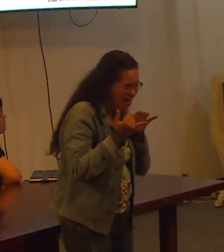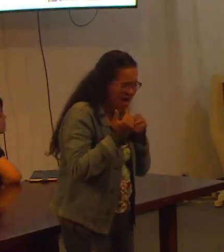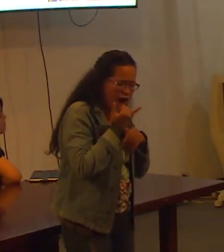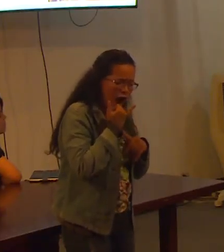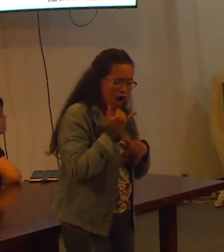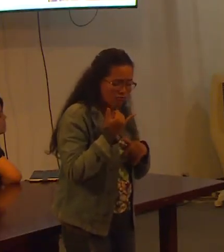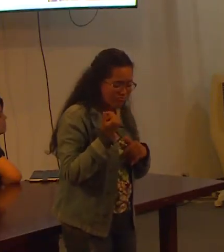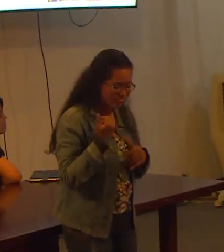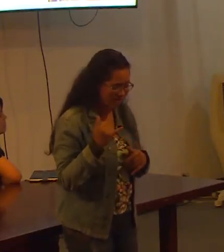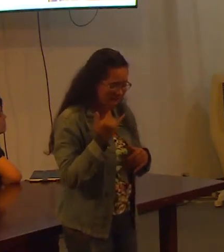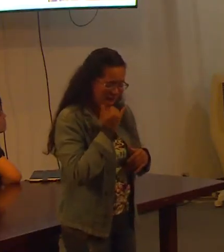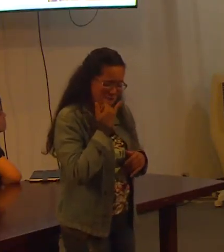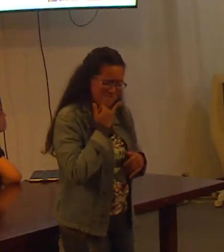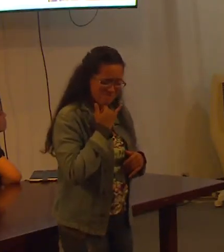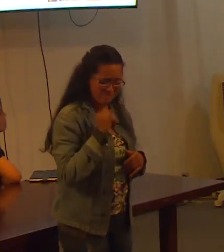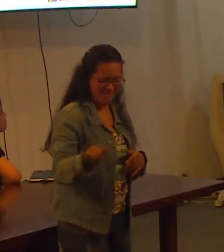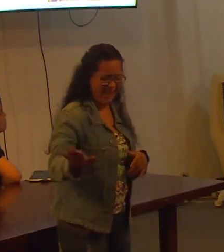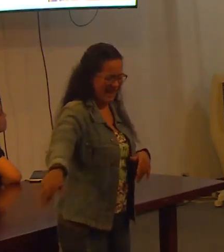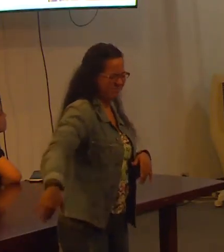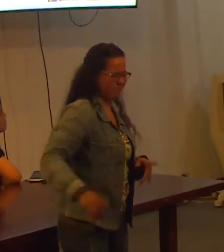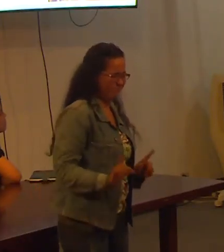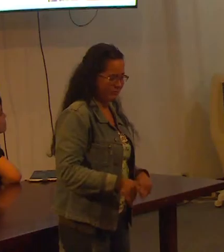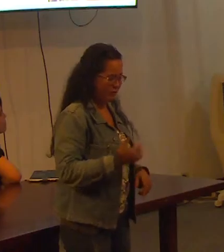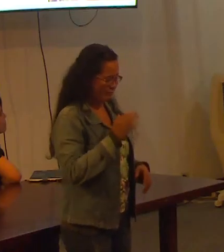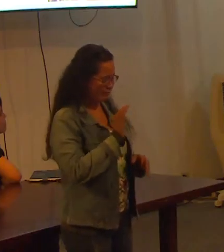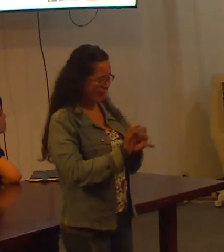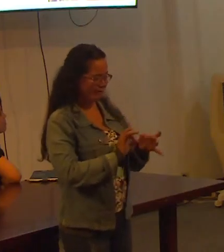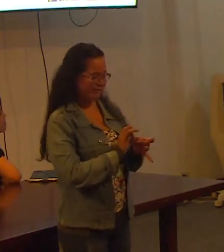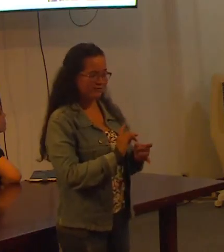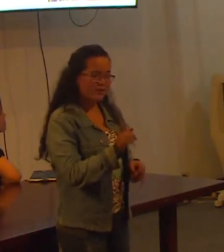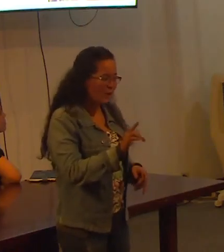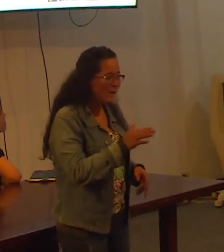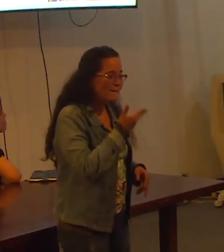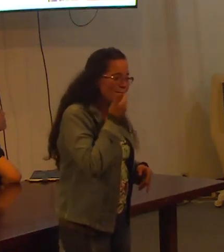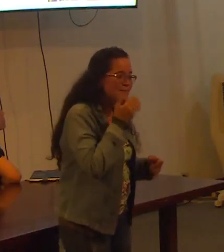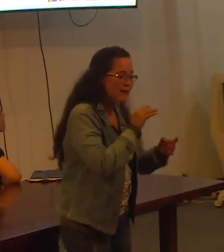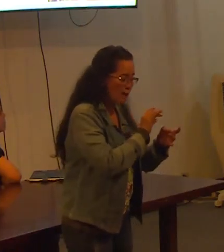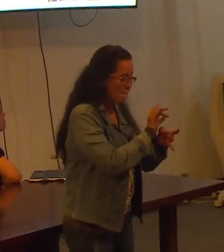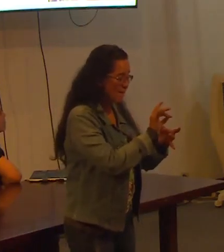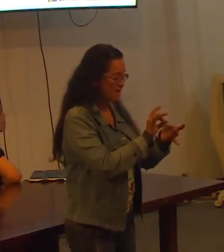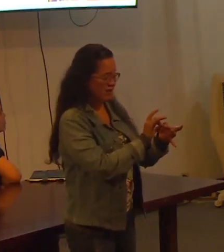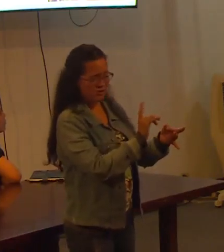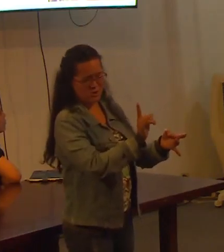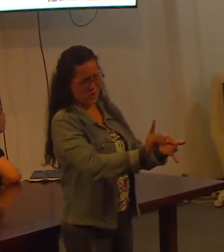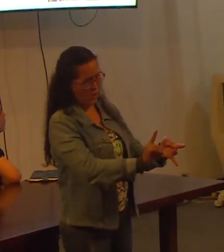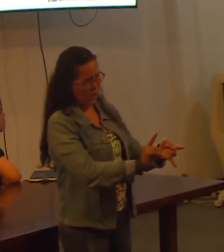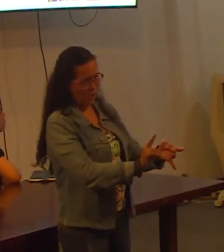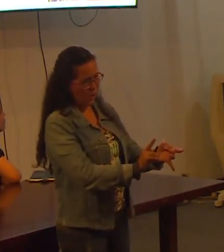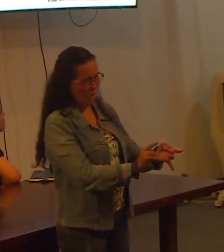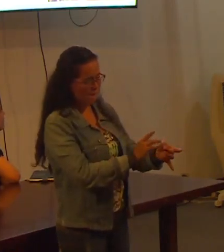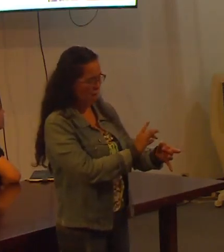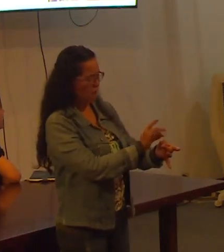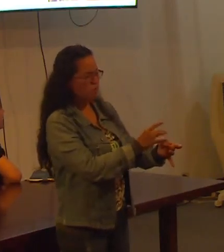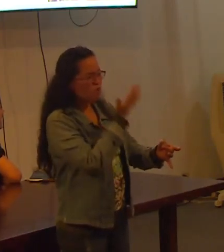que si todo sale tan perfecto, como que no hay una reflexión en su